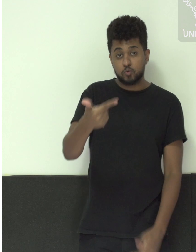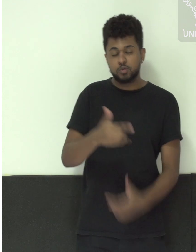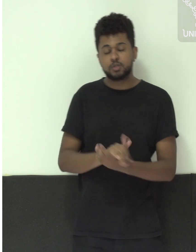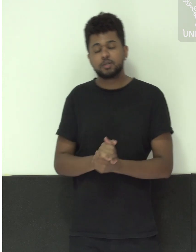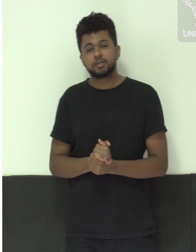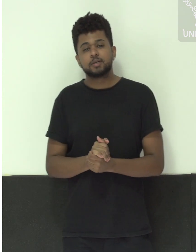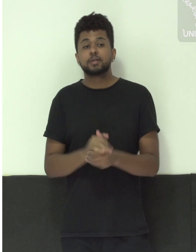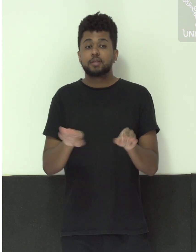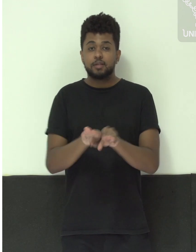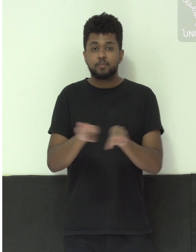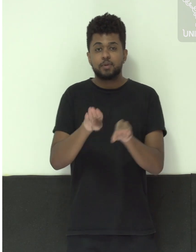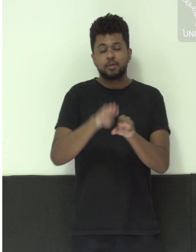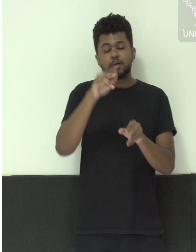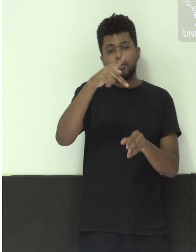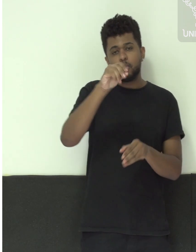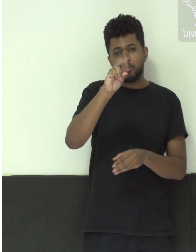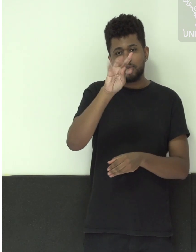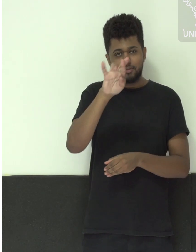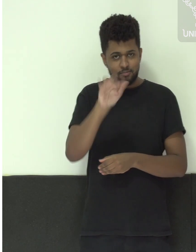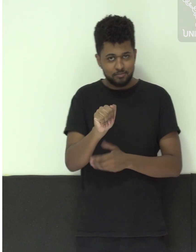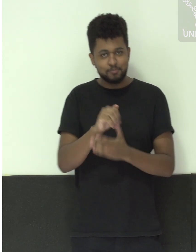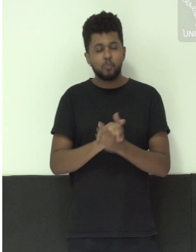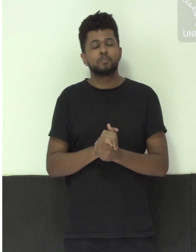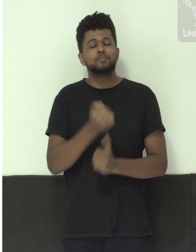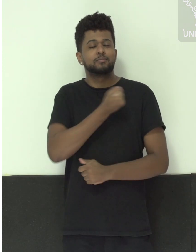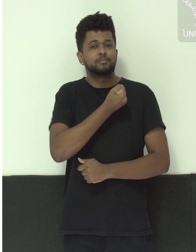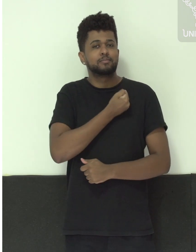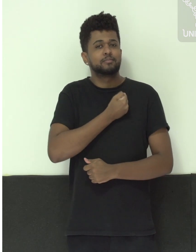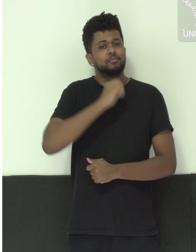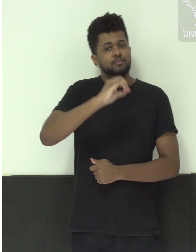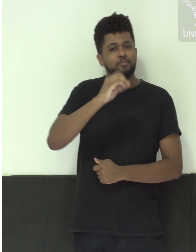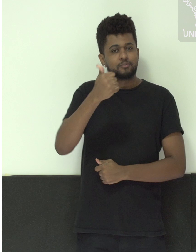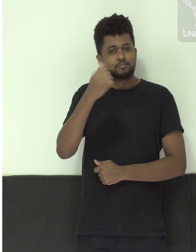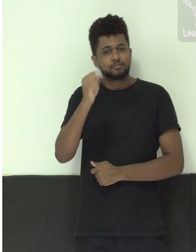7.824/2012 e pela portaria normativa número